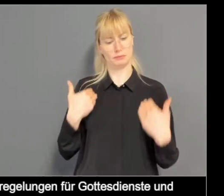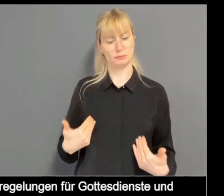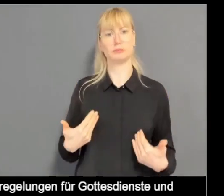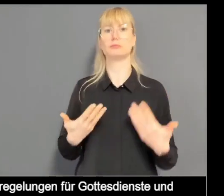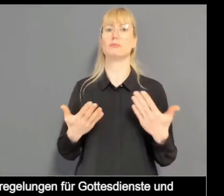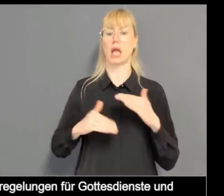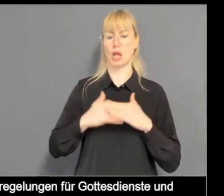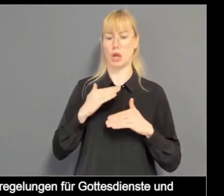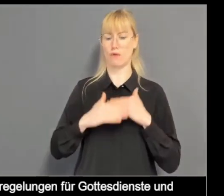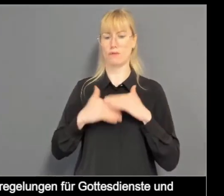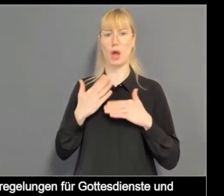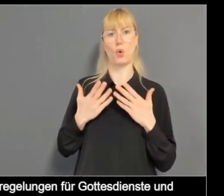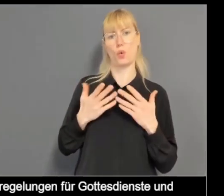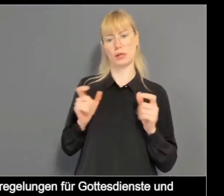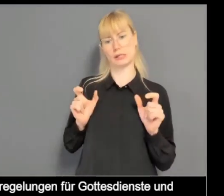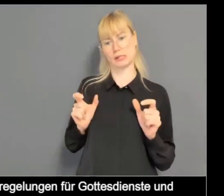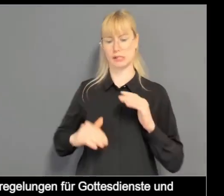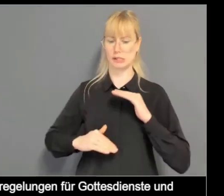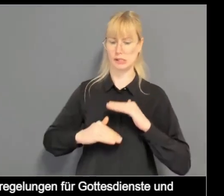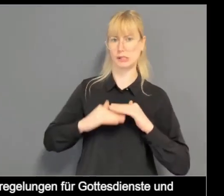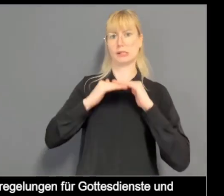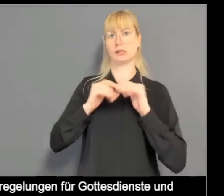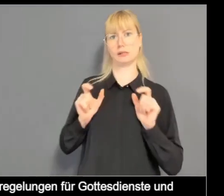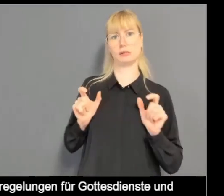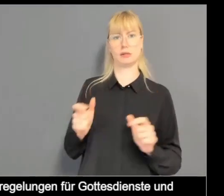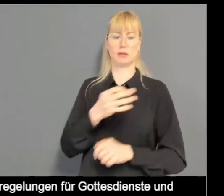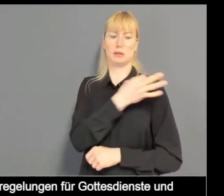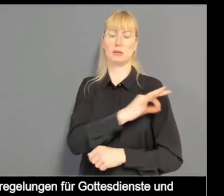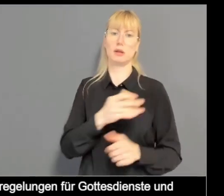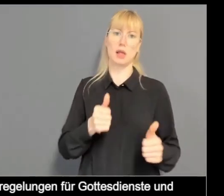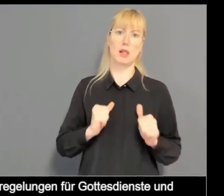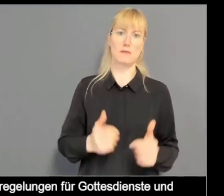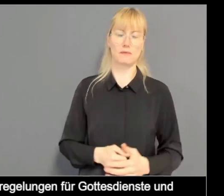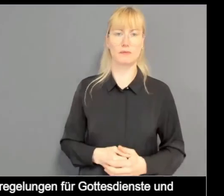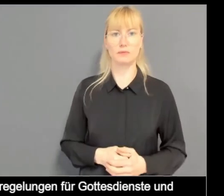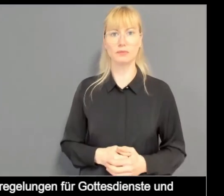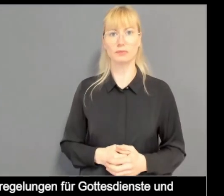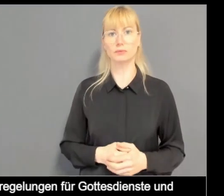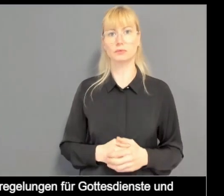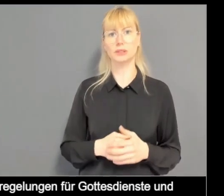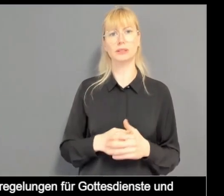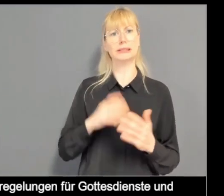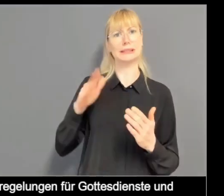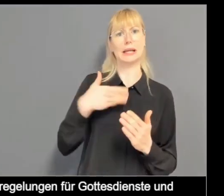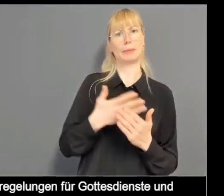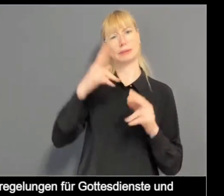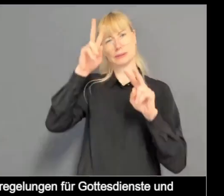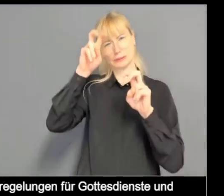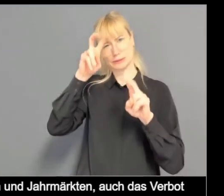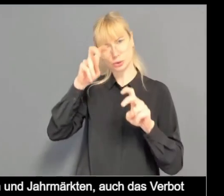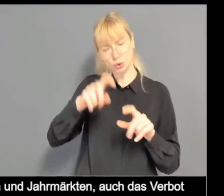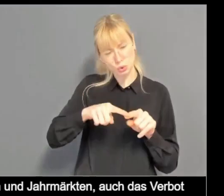zur Steigerung der Immunität, was einen selber betrifft, aber was auch die Bevölkerung insgesamt betrifft. Es